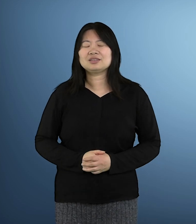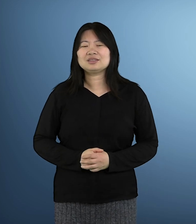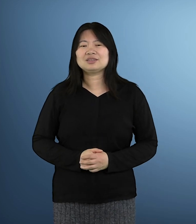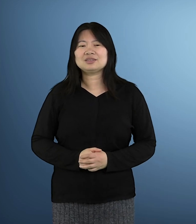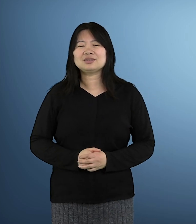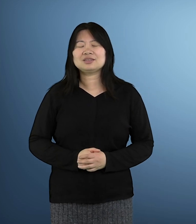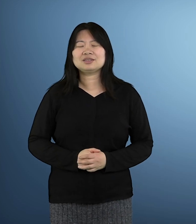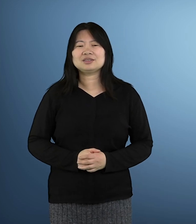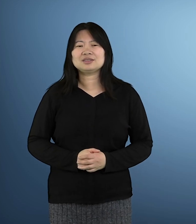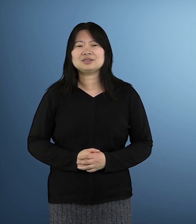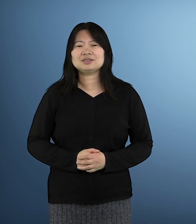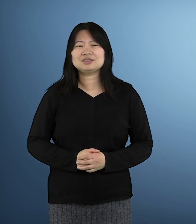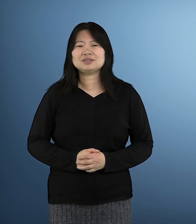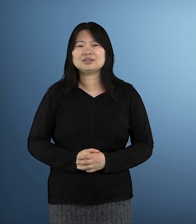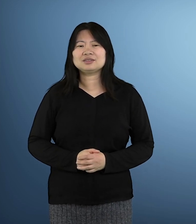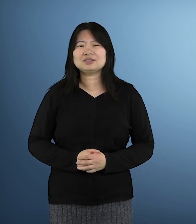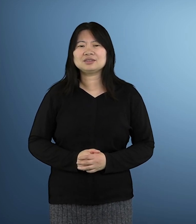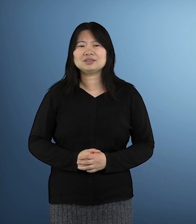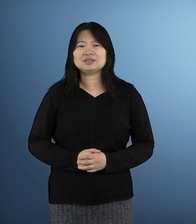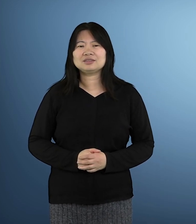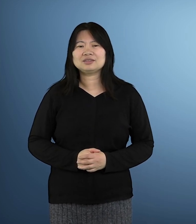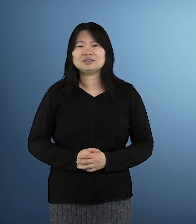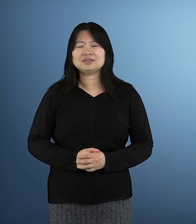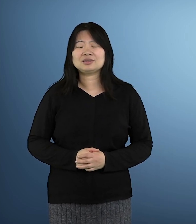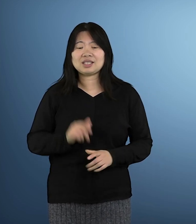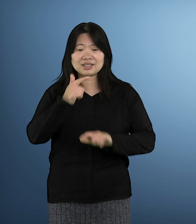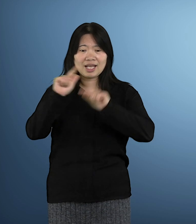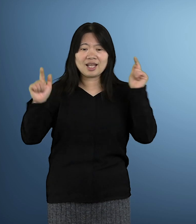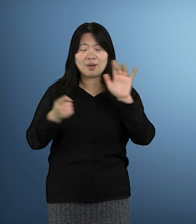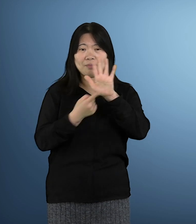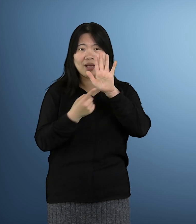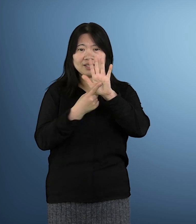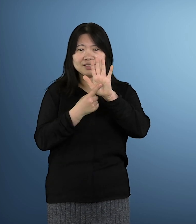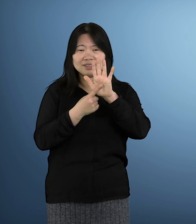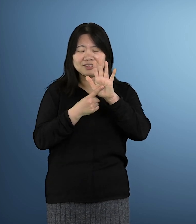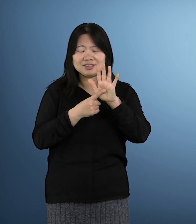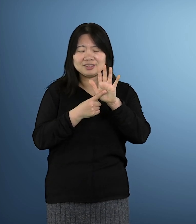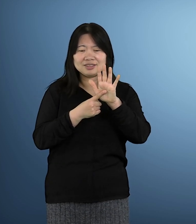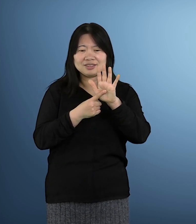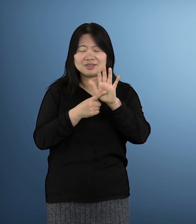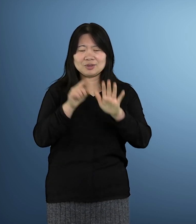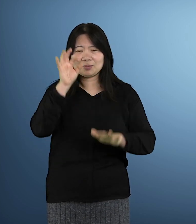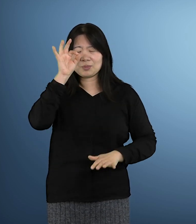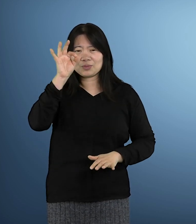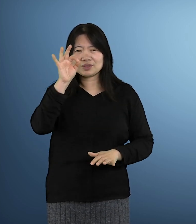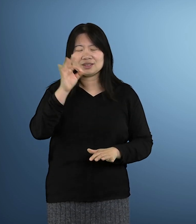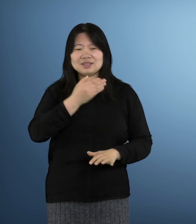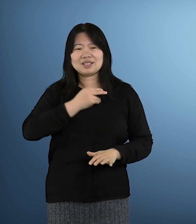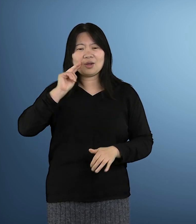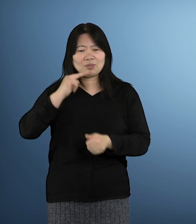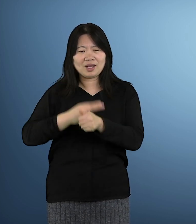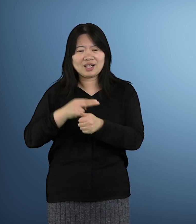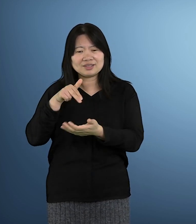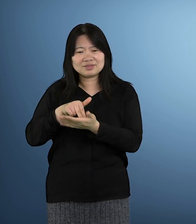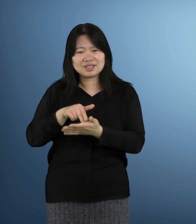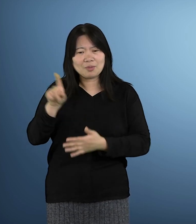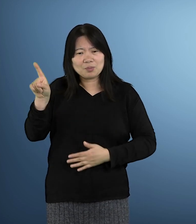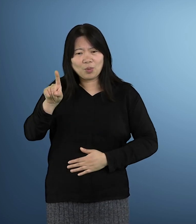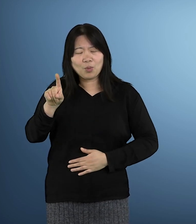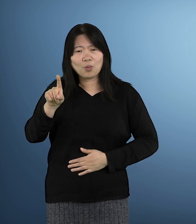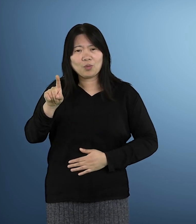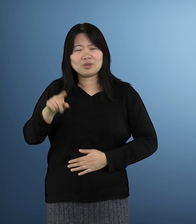근데 그런 다양한 반응을 바라보는 소식을 들은 사도 바울 입장에서는